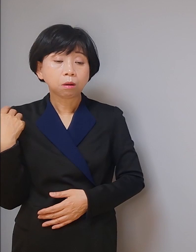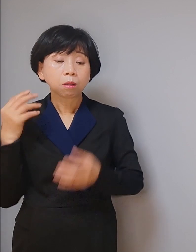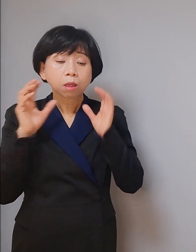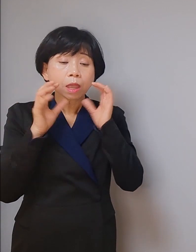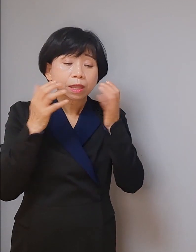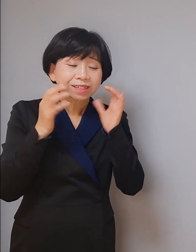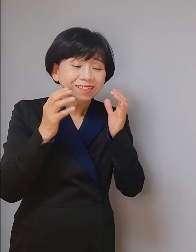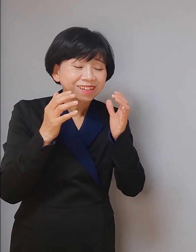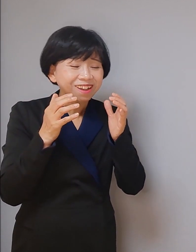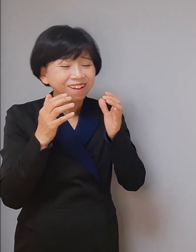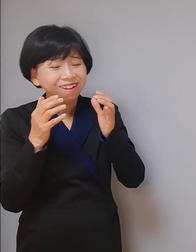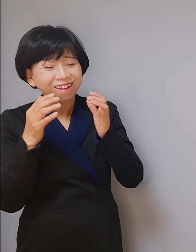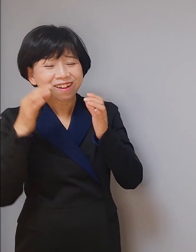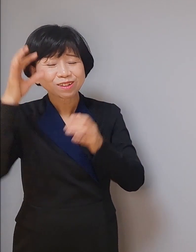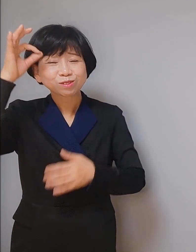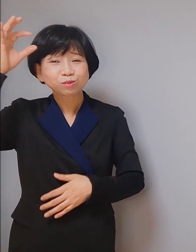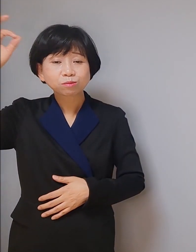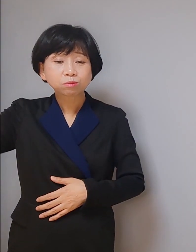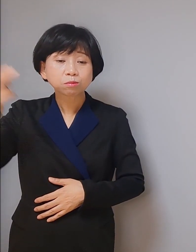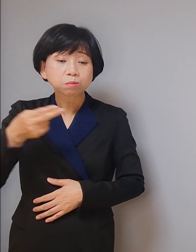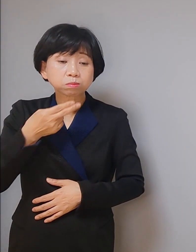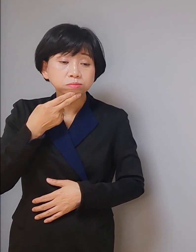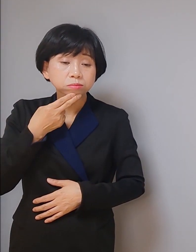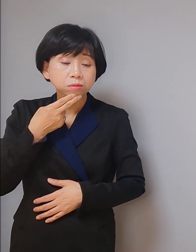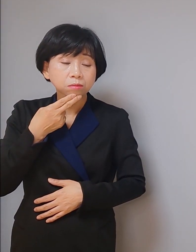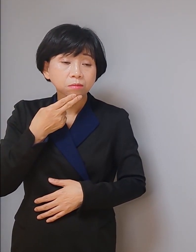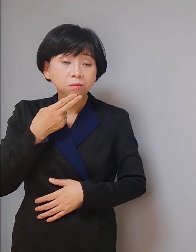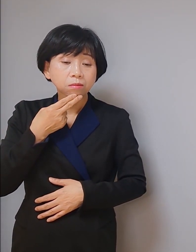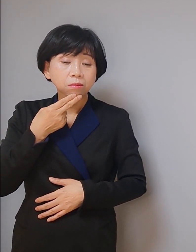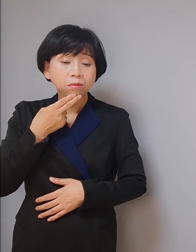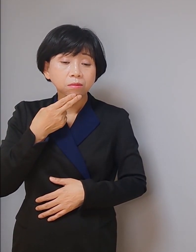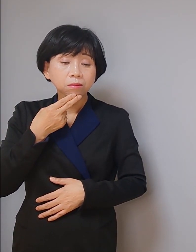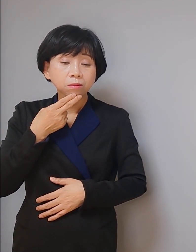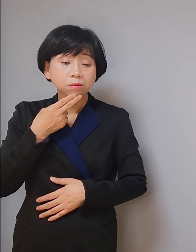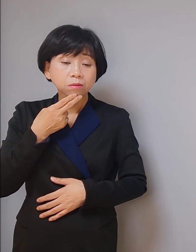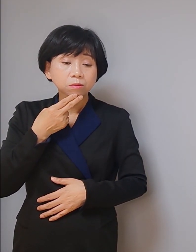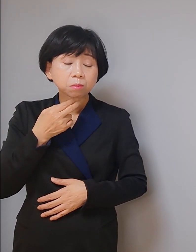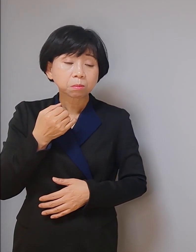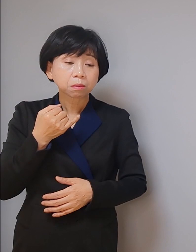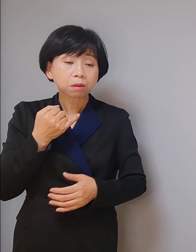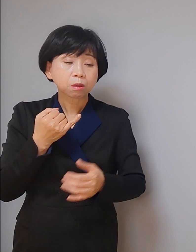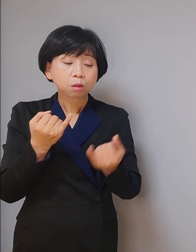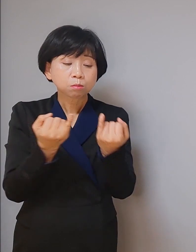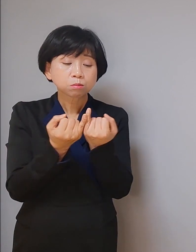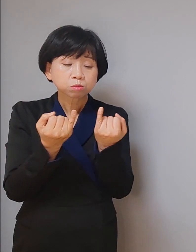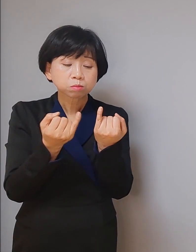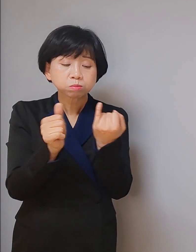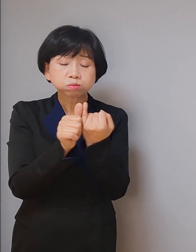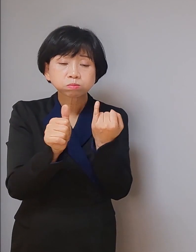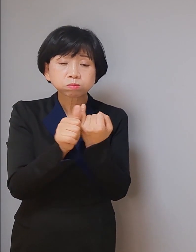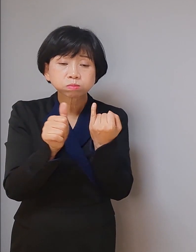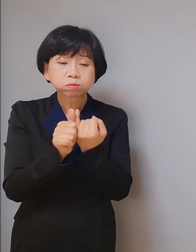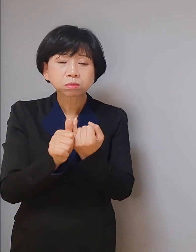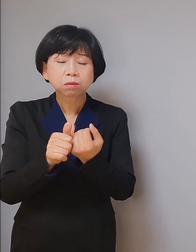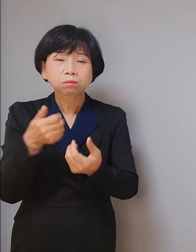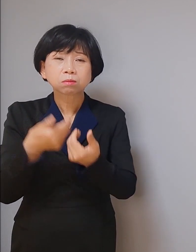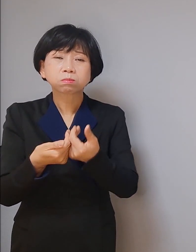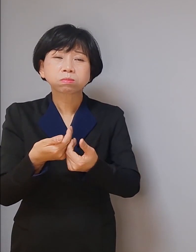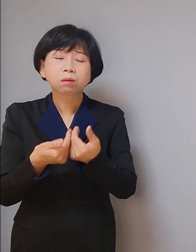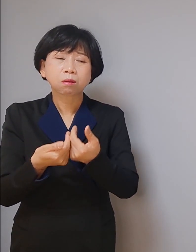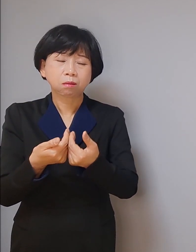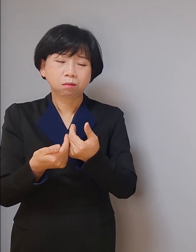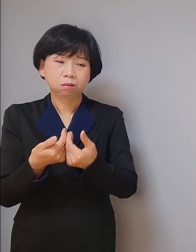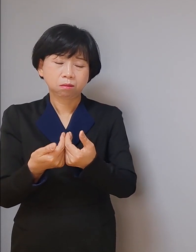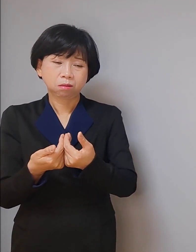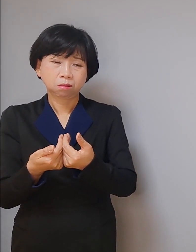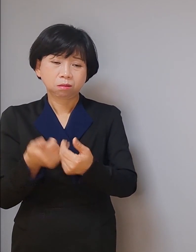없고 이제는 자신의 아내마저도 서로 불편한 관계가 되어 있어서 부부 상담을 받아야